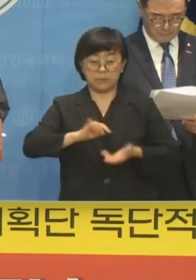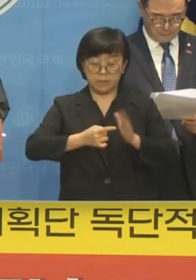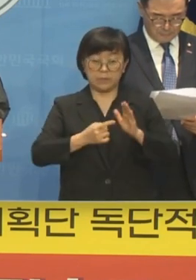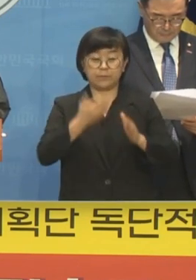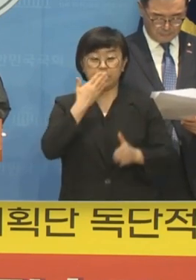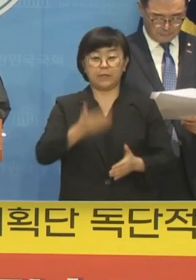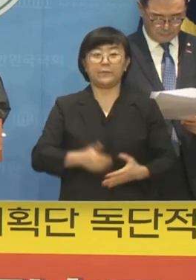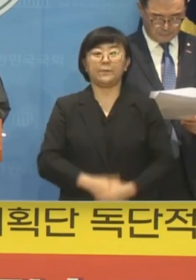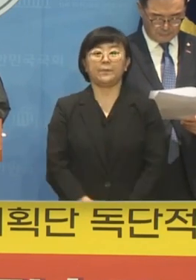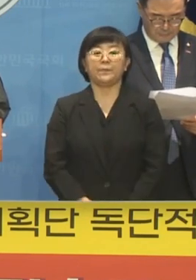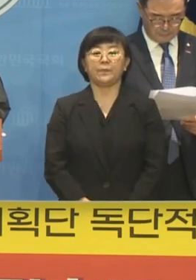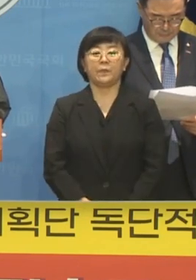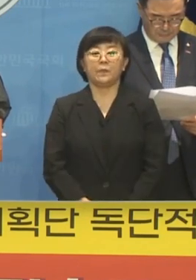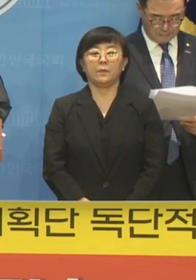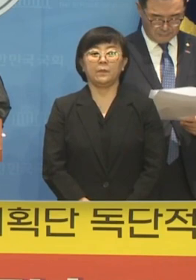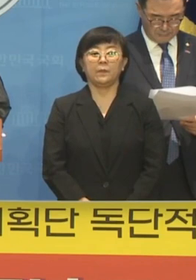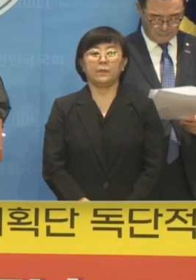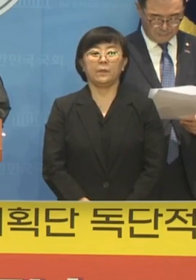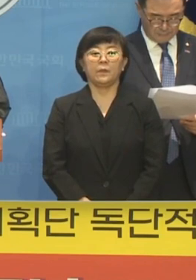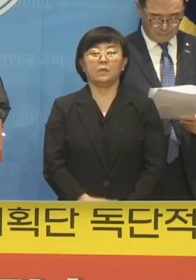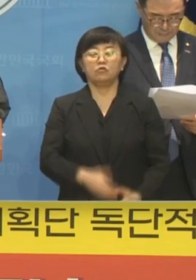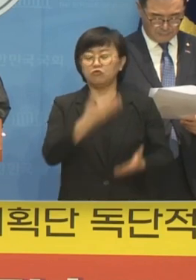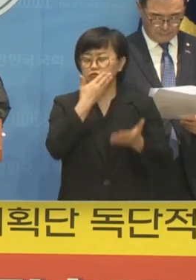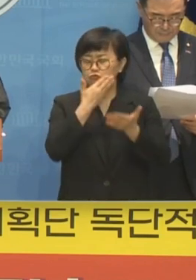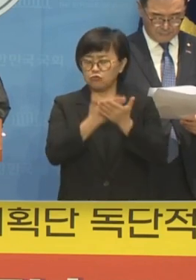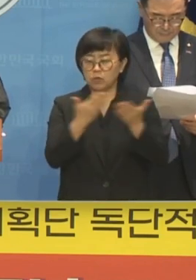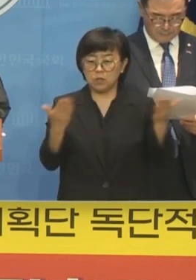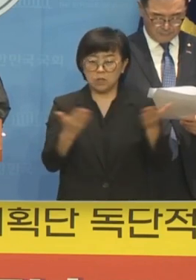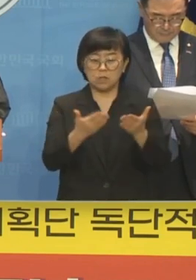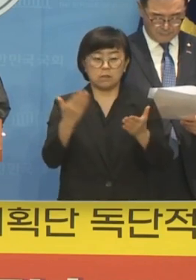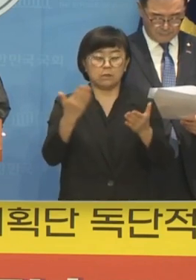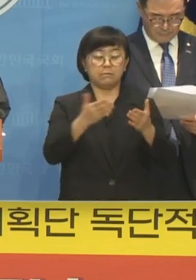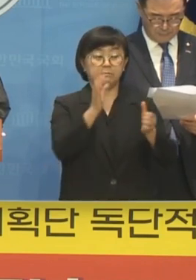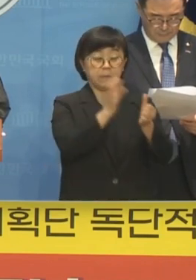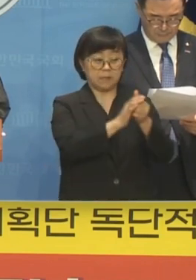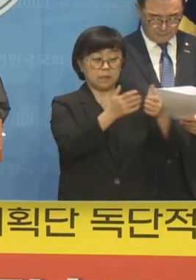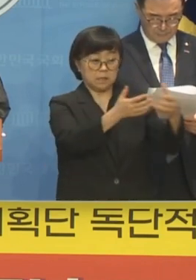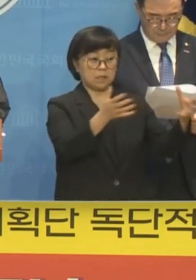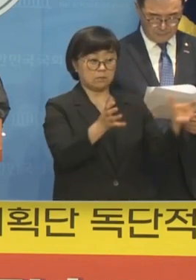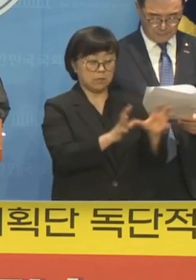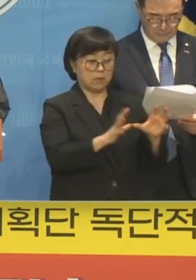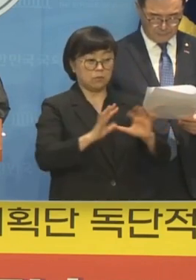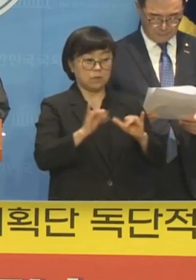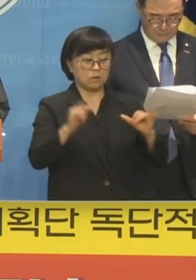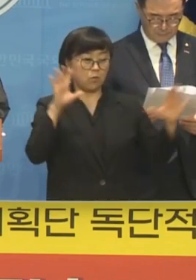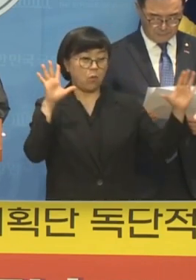것입니다. 이처럼 막중한 일을 하는 기획단이 국민적